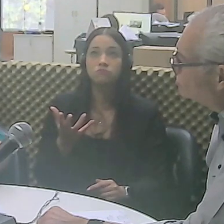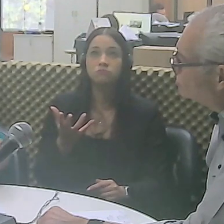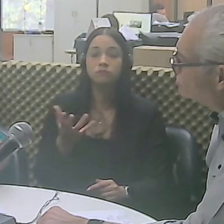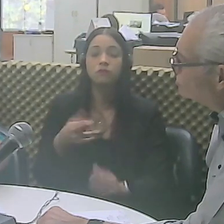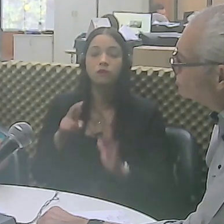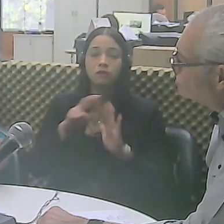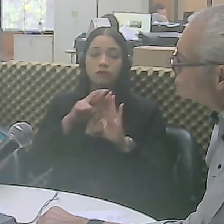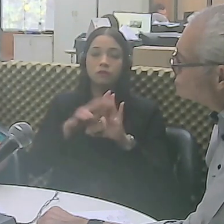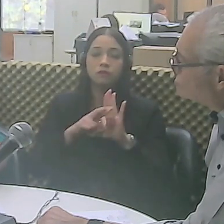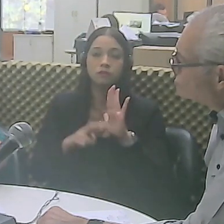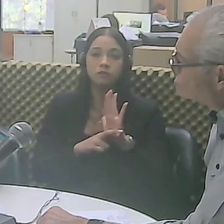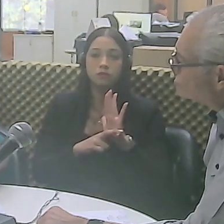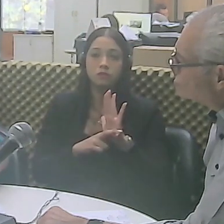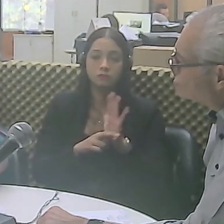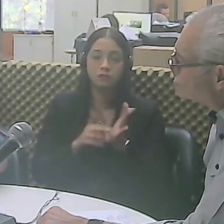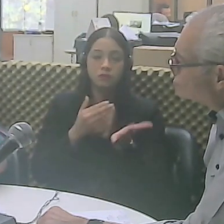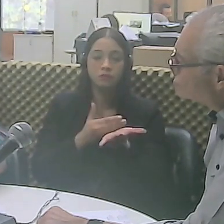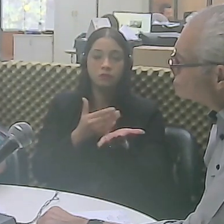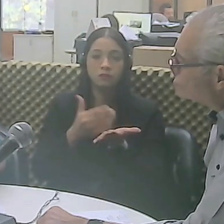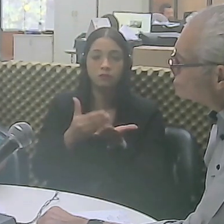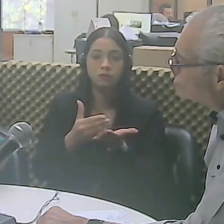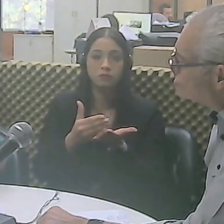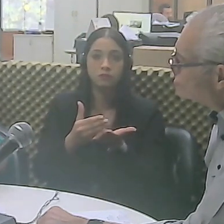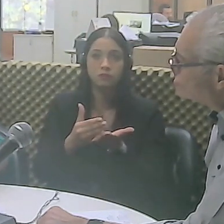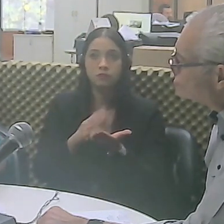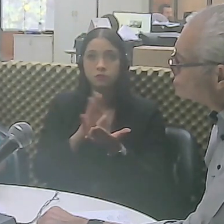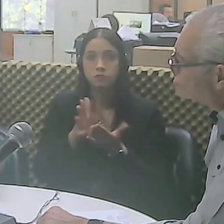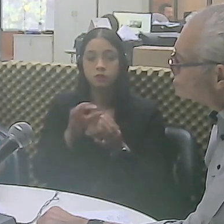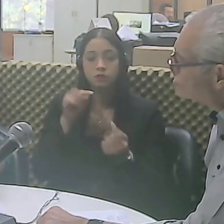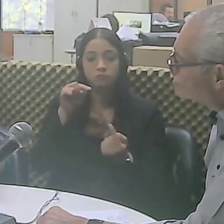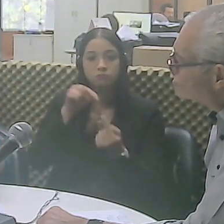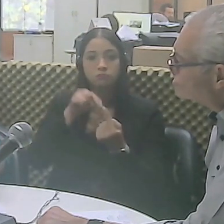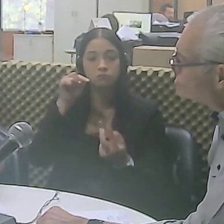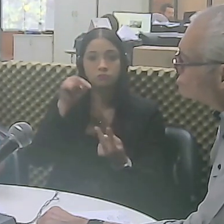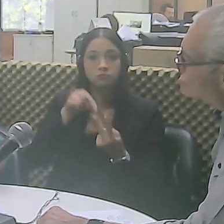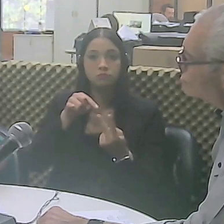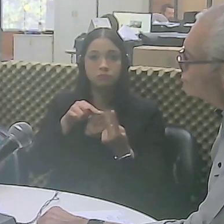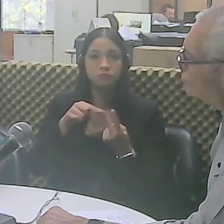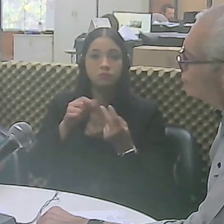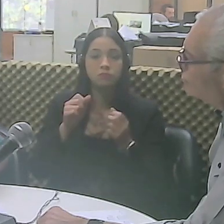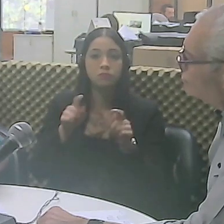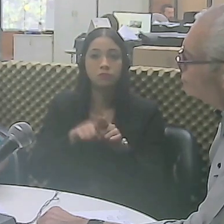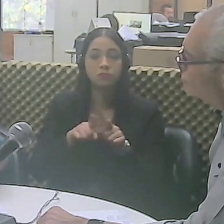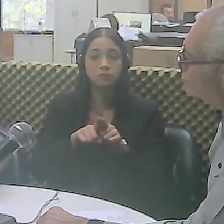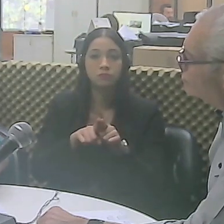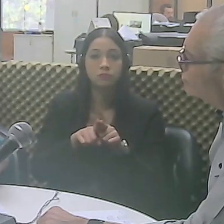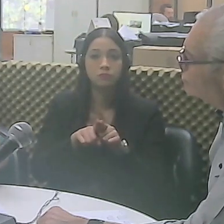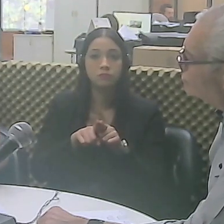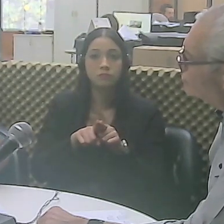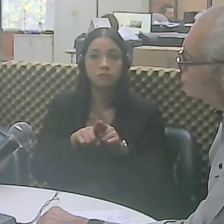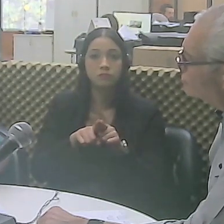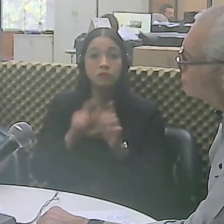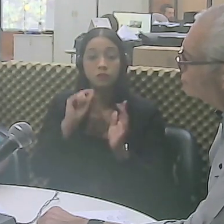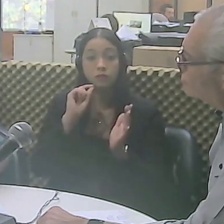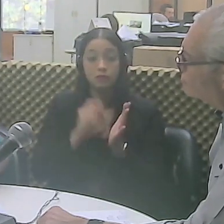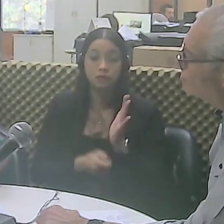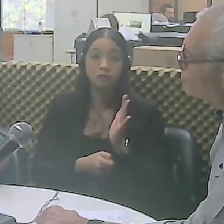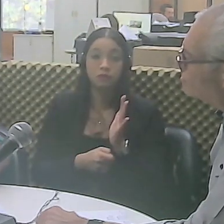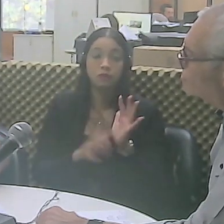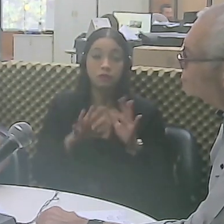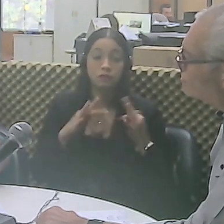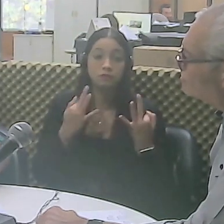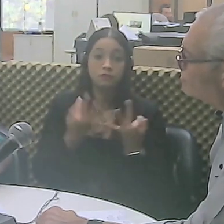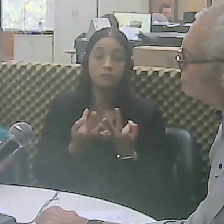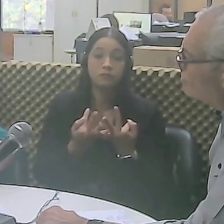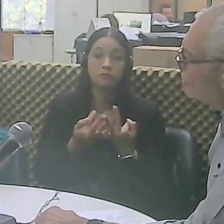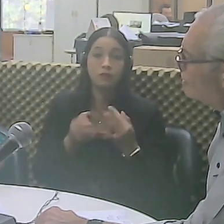as regras ou os procedimentos, né, já estabelecidos para poder fazer a questão do cadastro, né, das famílias